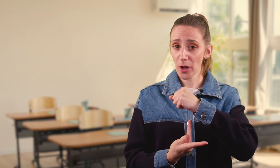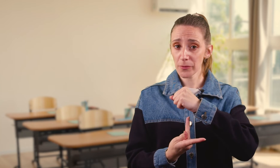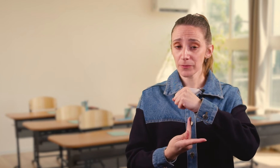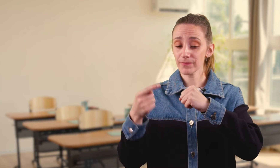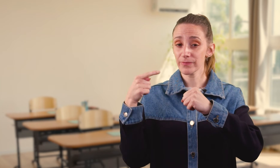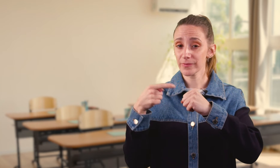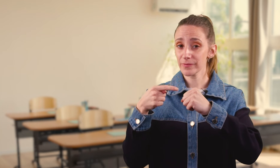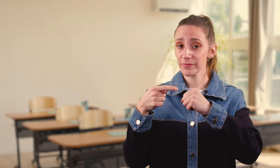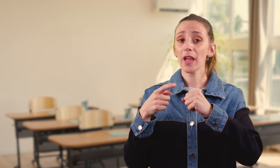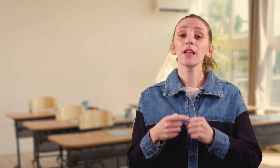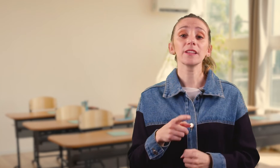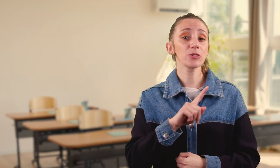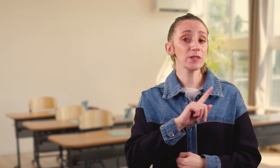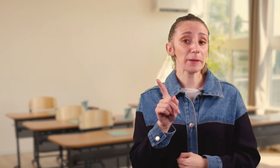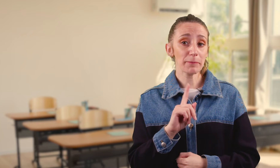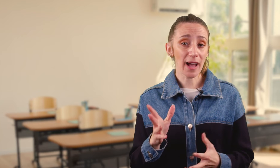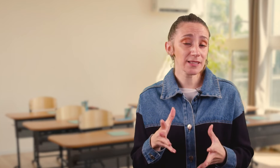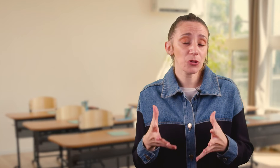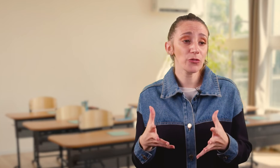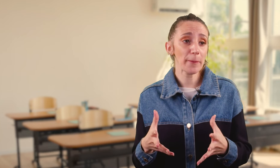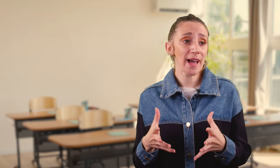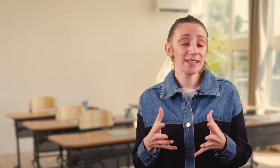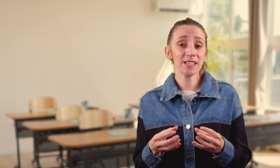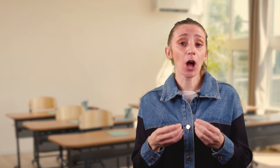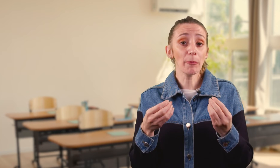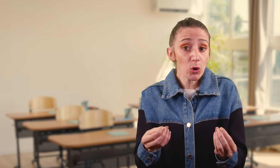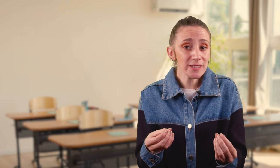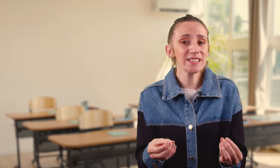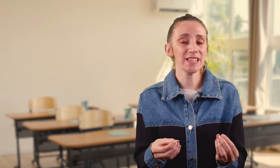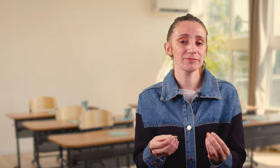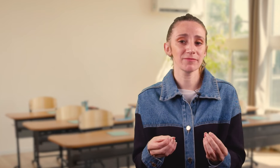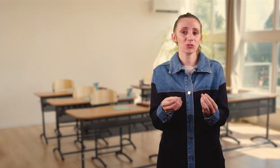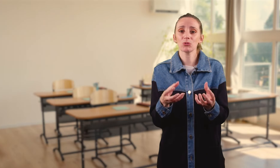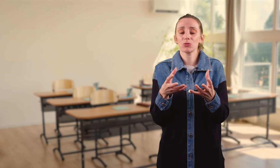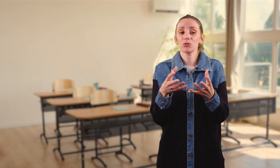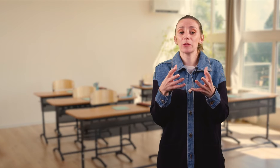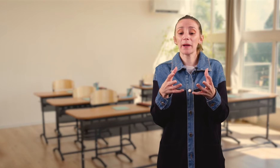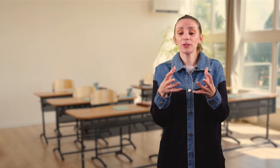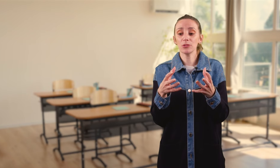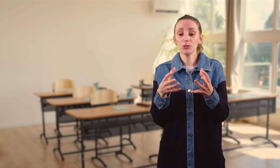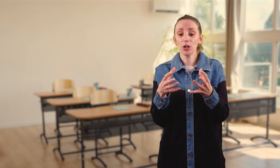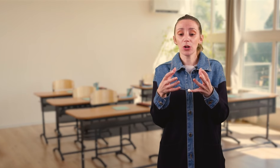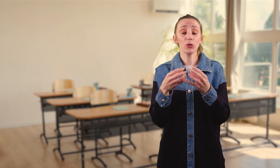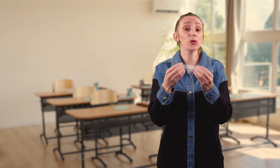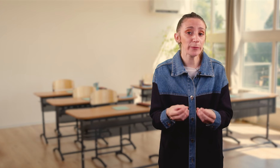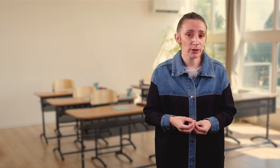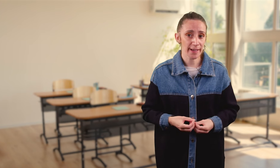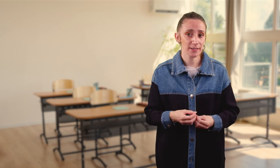proforme, ça ne revient pas à dire un mot signé. Ce n'est pas le vocabulaire